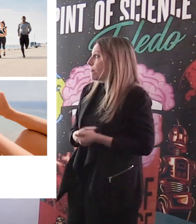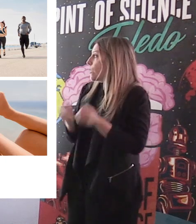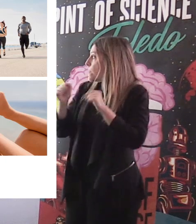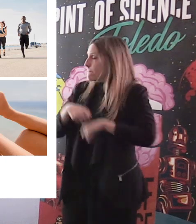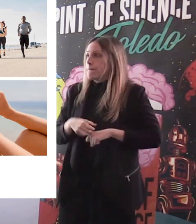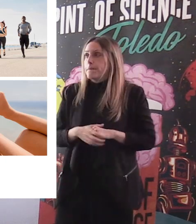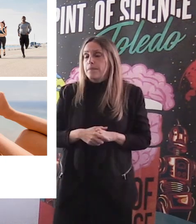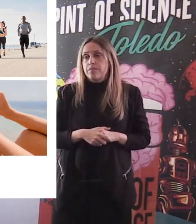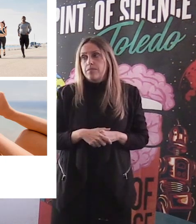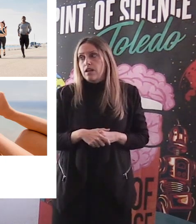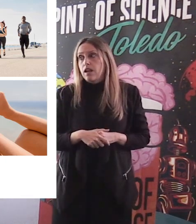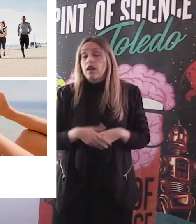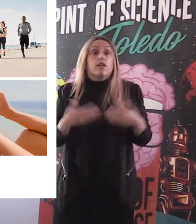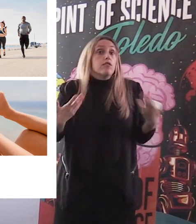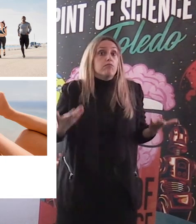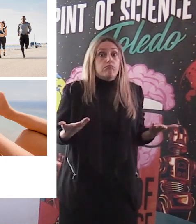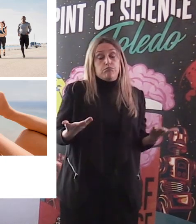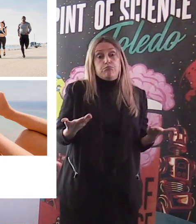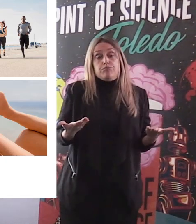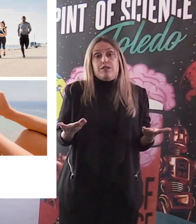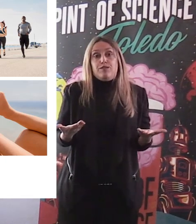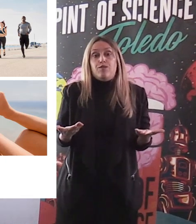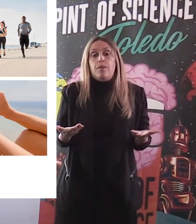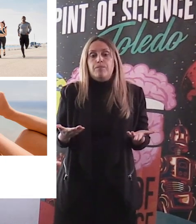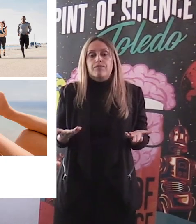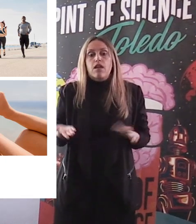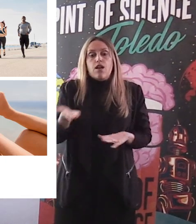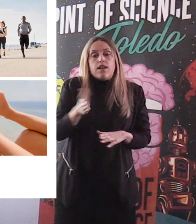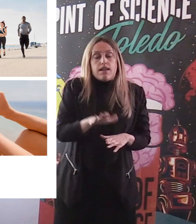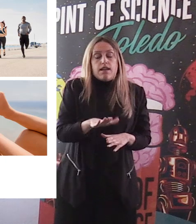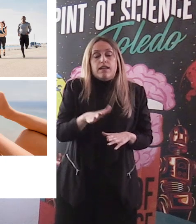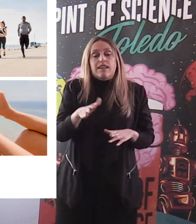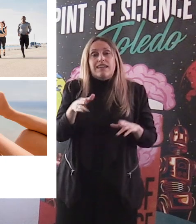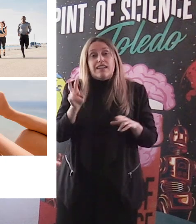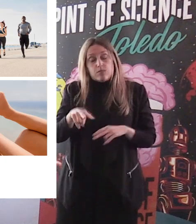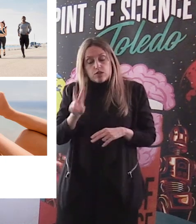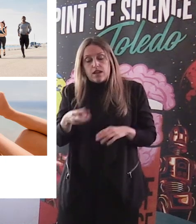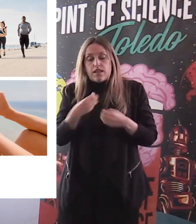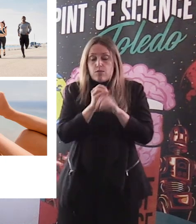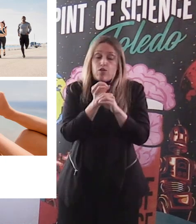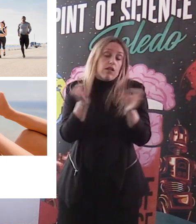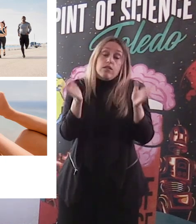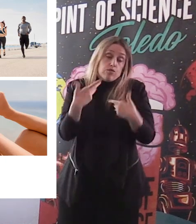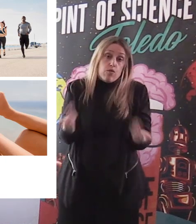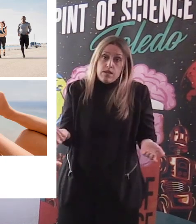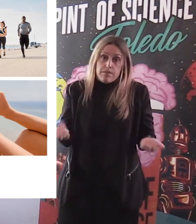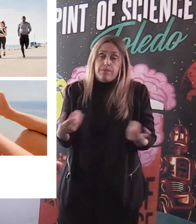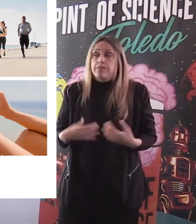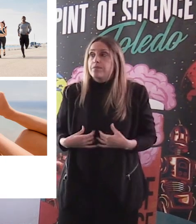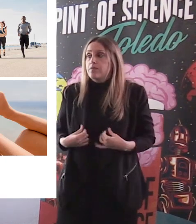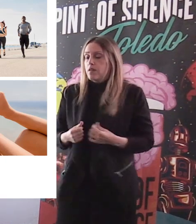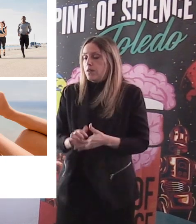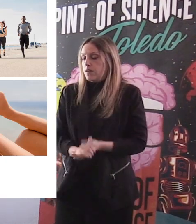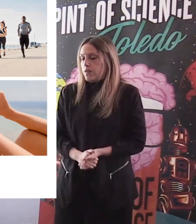Vale, pero no tenemos la inmortalidad biológica, obviamente, a pesar de que sepamos todo esto ya desde hace mucho